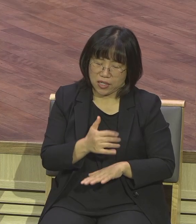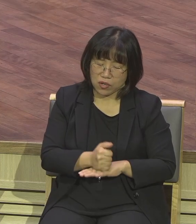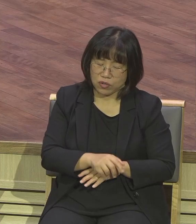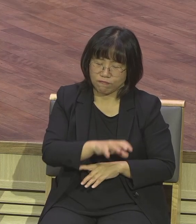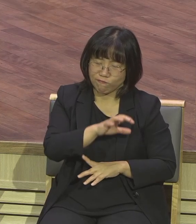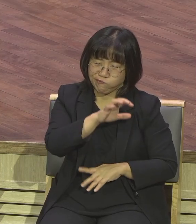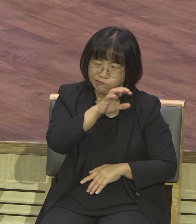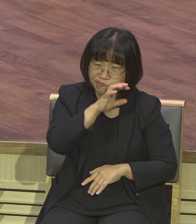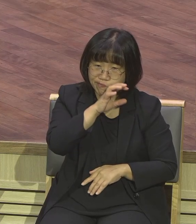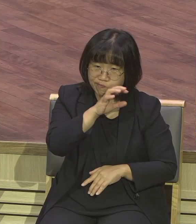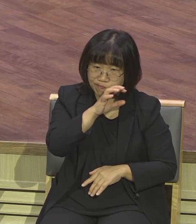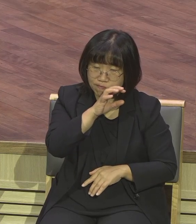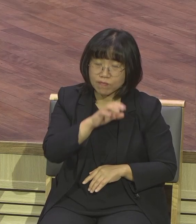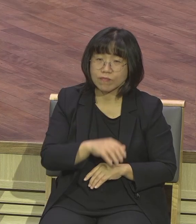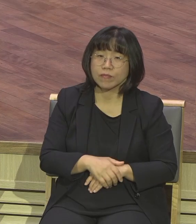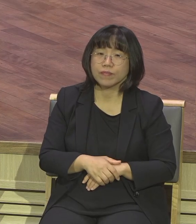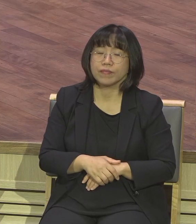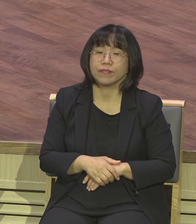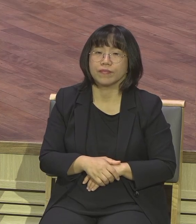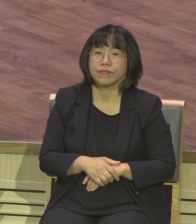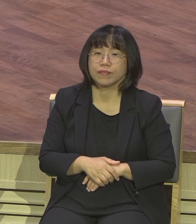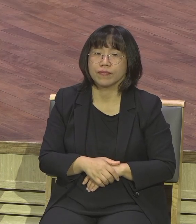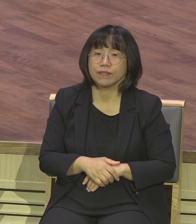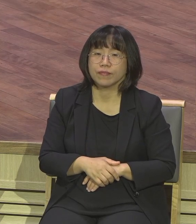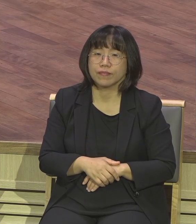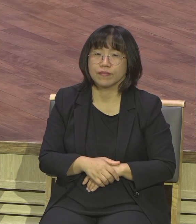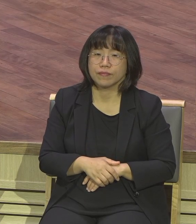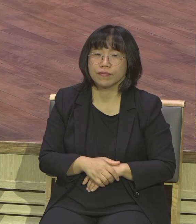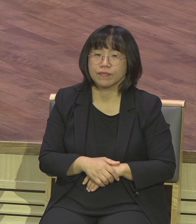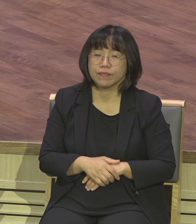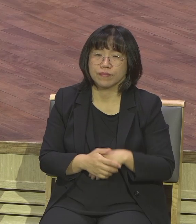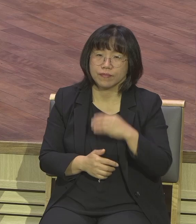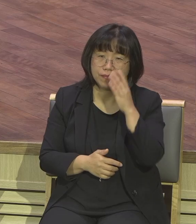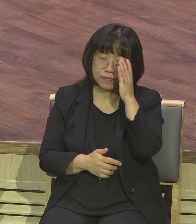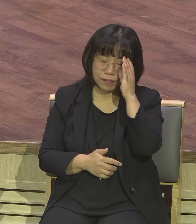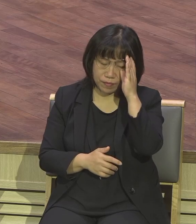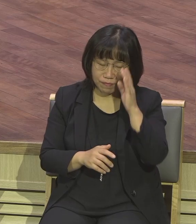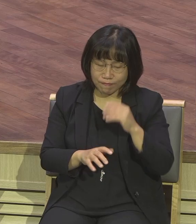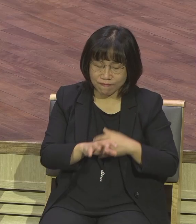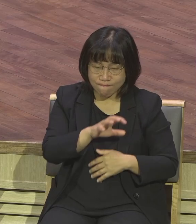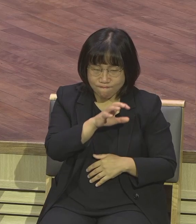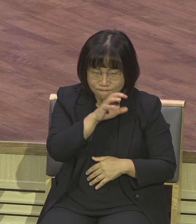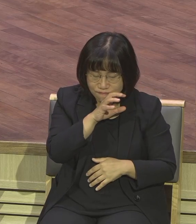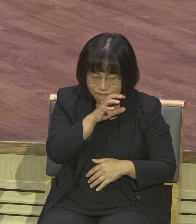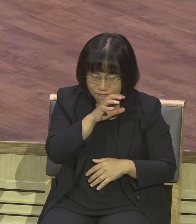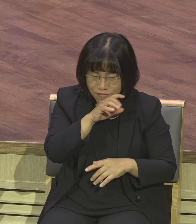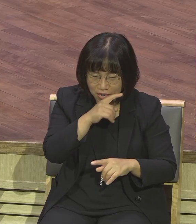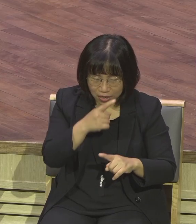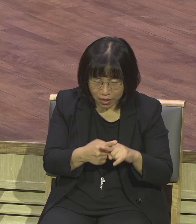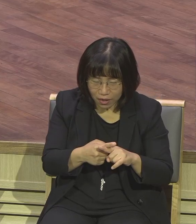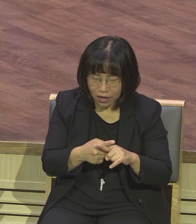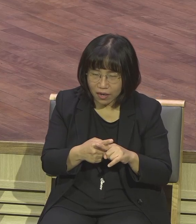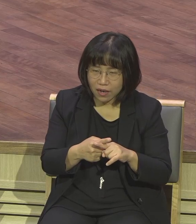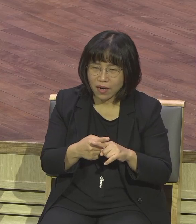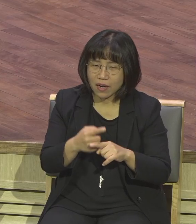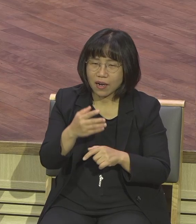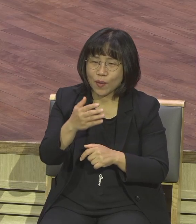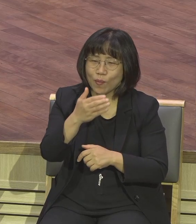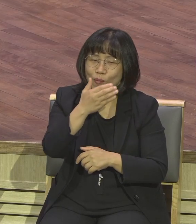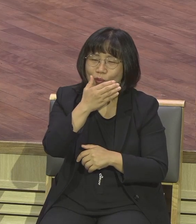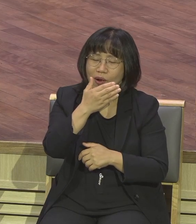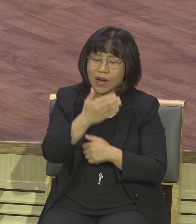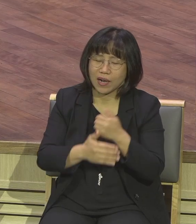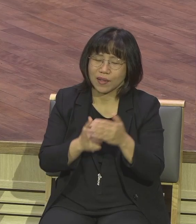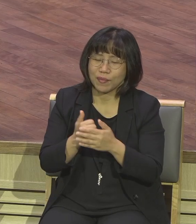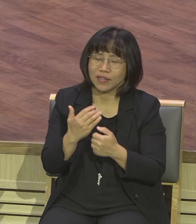불평하면서 불만이 많았는데 어느 날 하나님의 은혜를 받았어요. 이번에